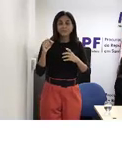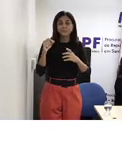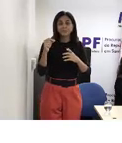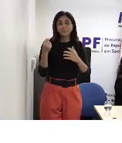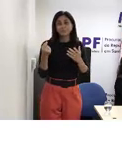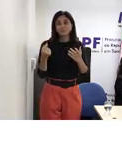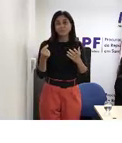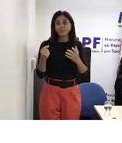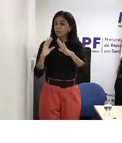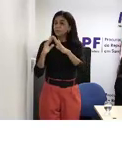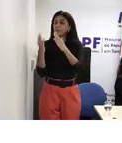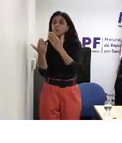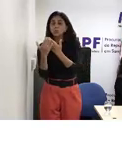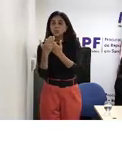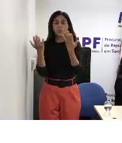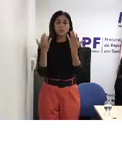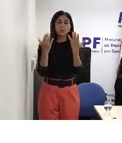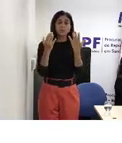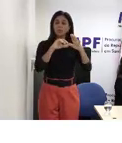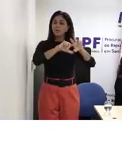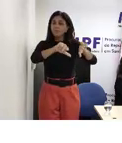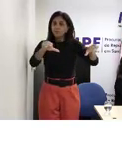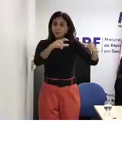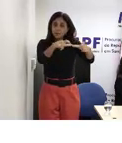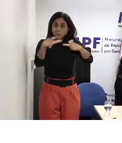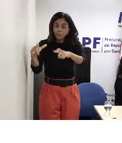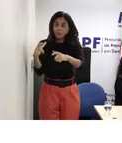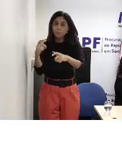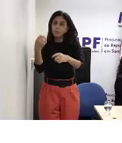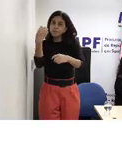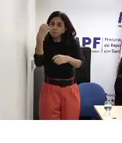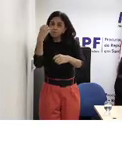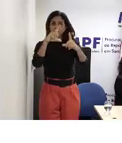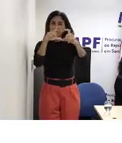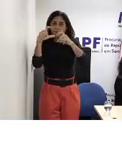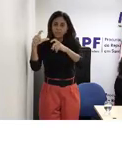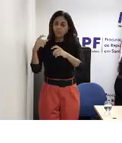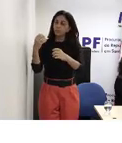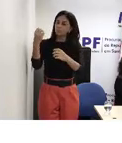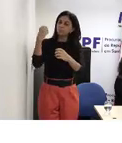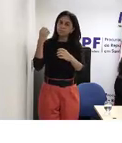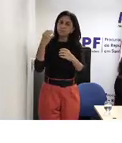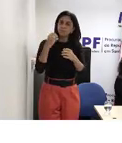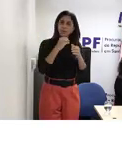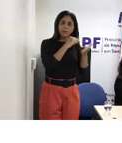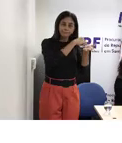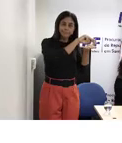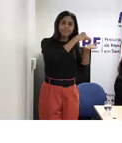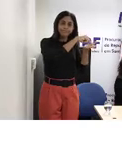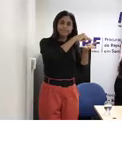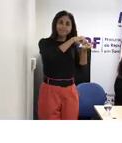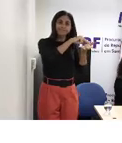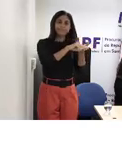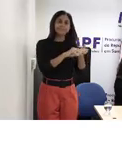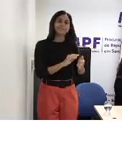até quando ela saía pra escola ela era direcionada para onde ela tinha que ir com quem ela teria que tirar as fotos e o que ela teria que fazer